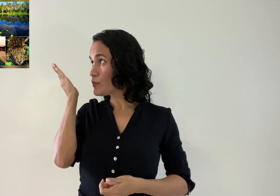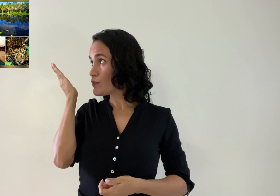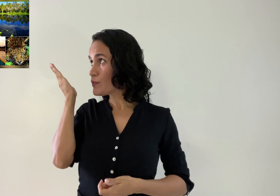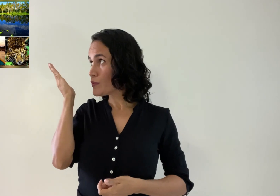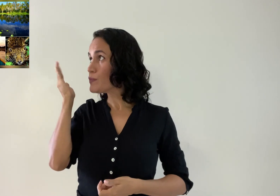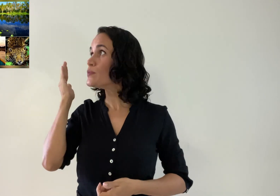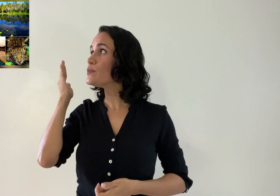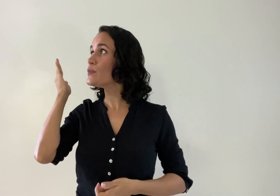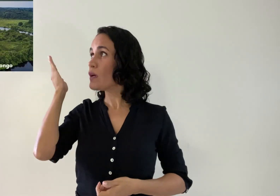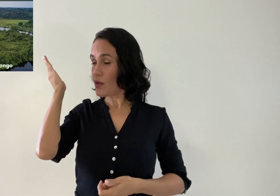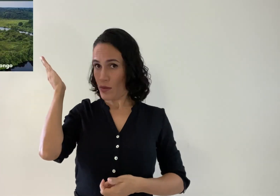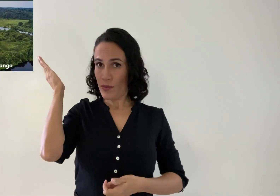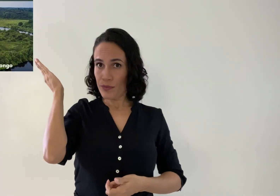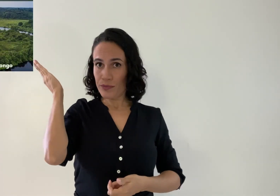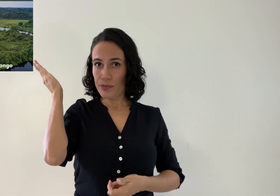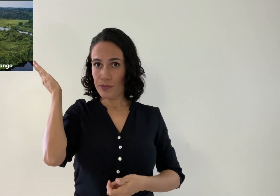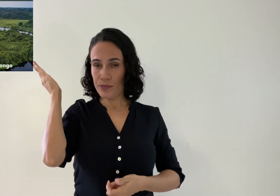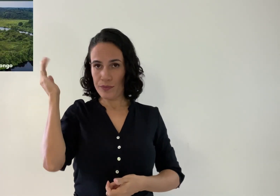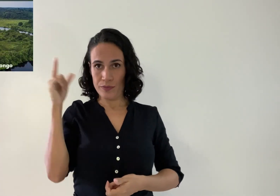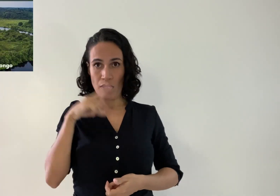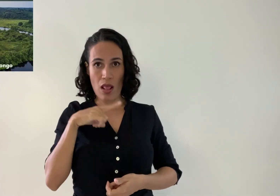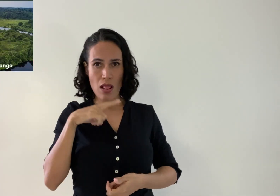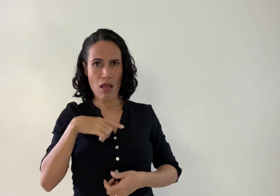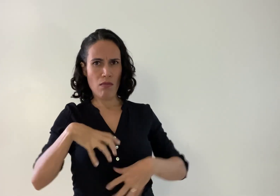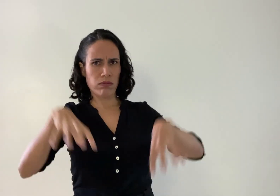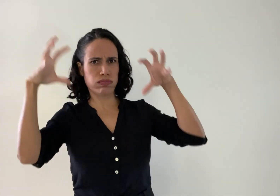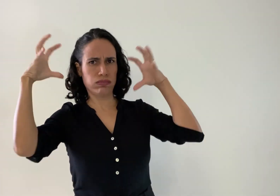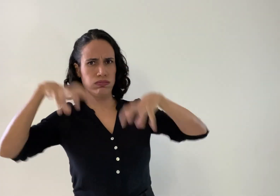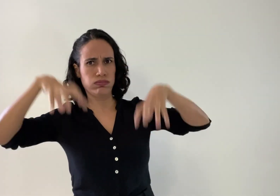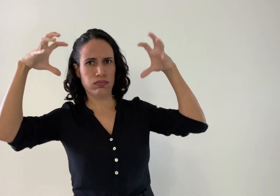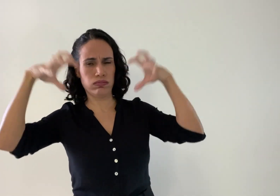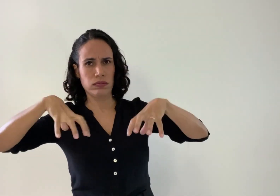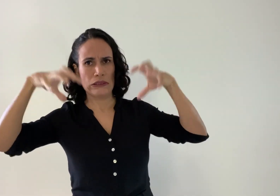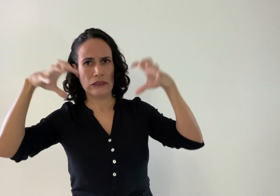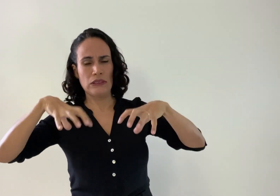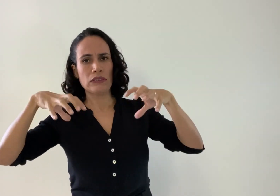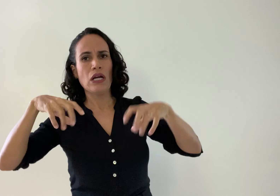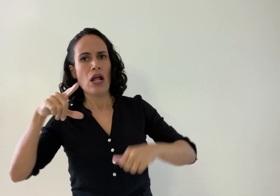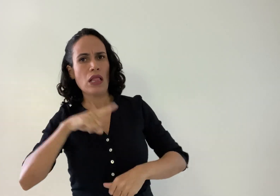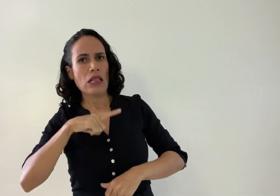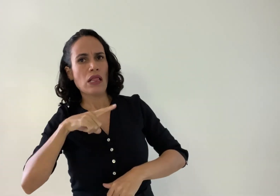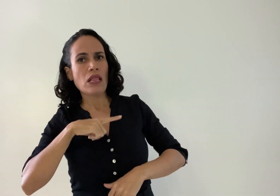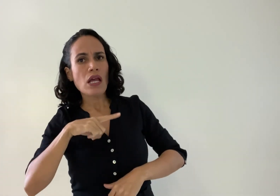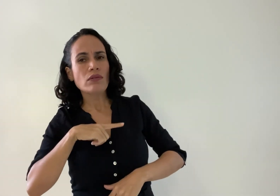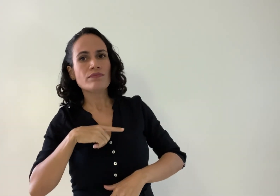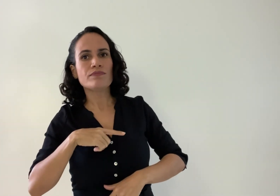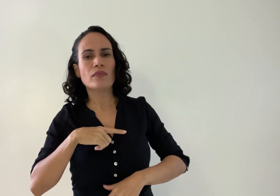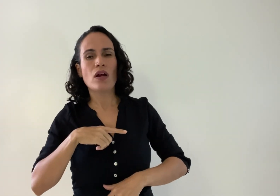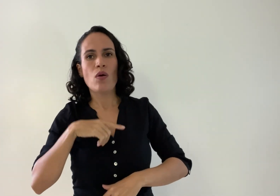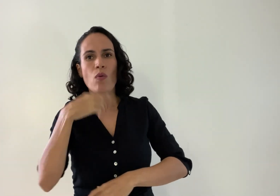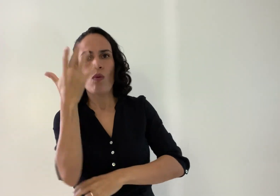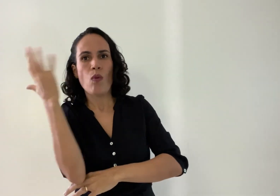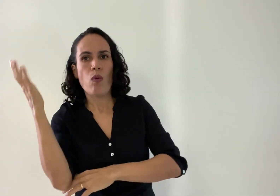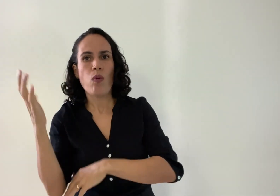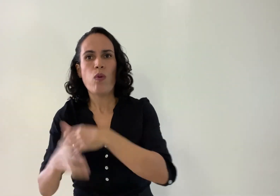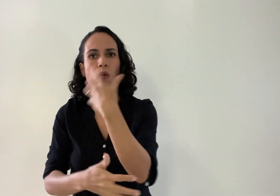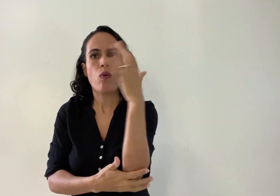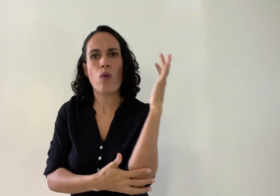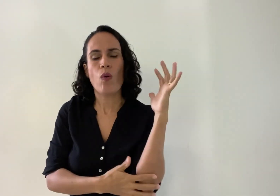eu tenho grande quantidade de chuvas, grande quantidade, de uma maneira geral, grandes florestas e também tenho a passagem,